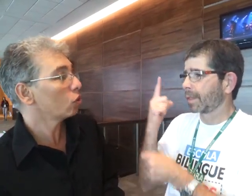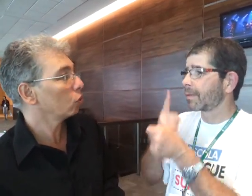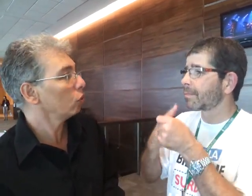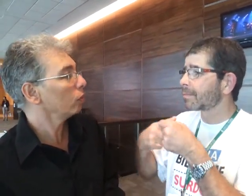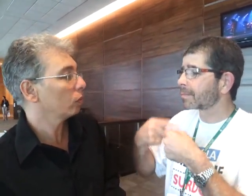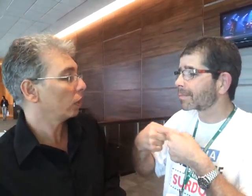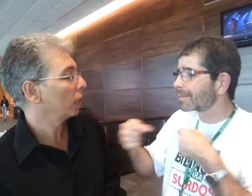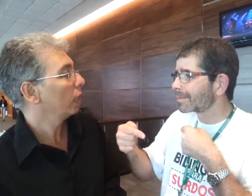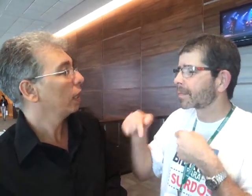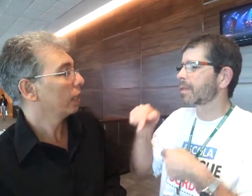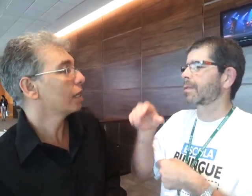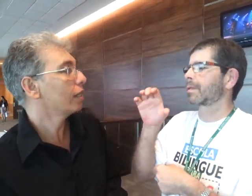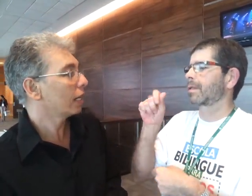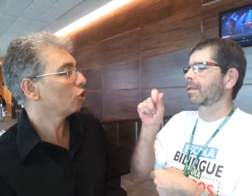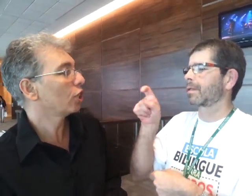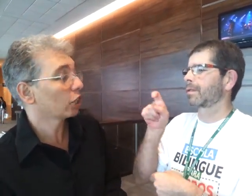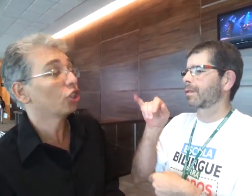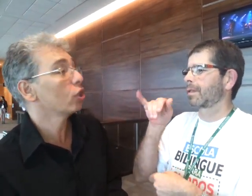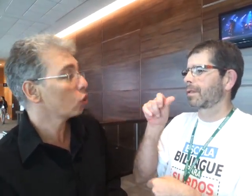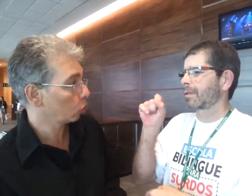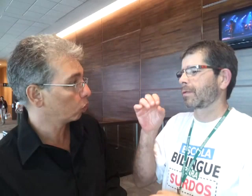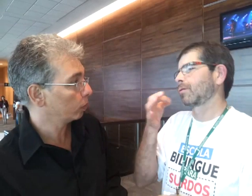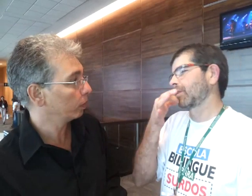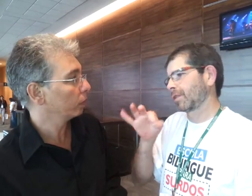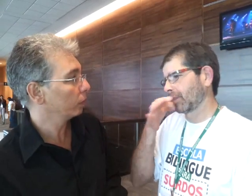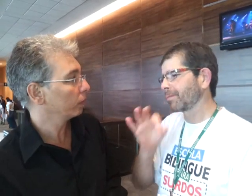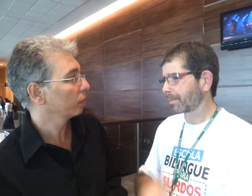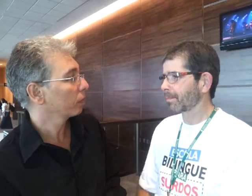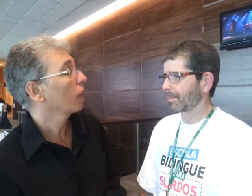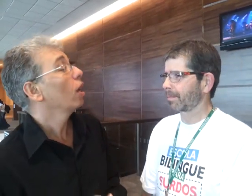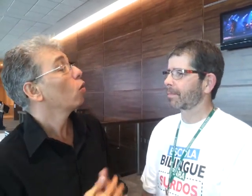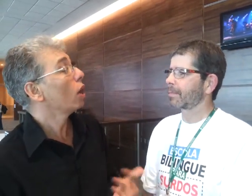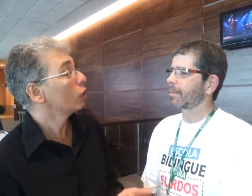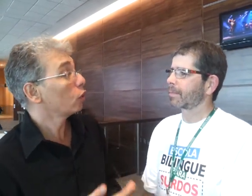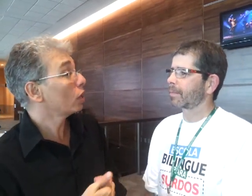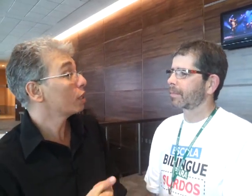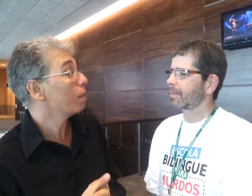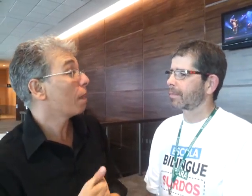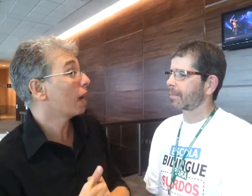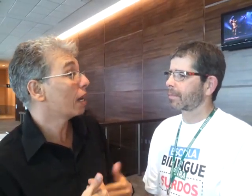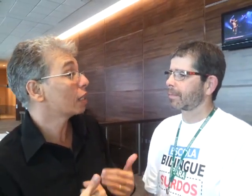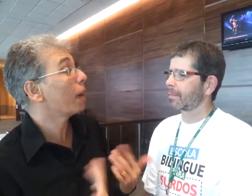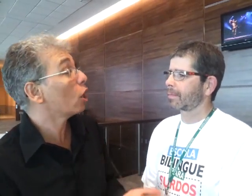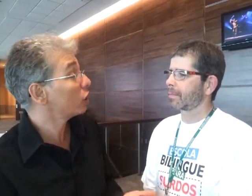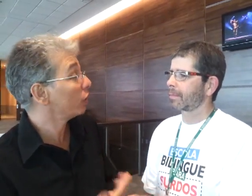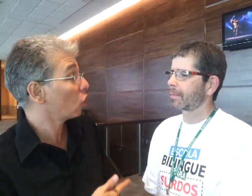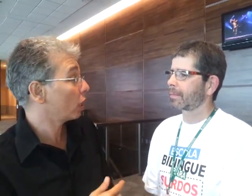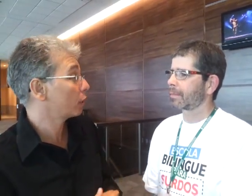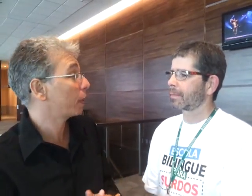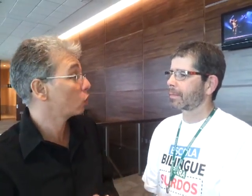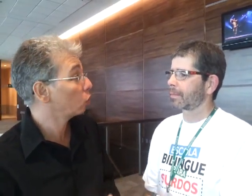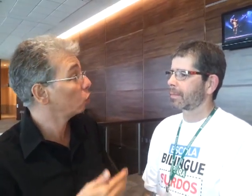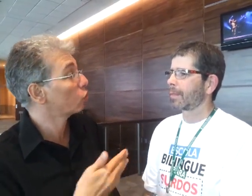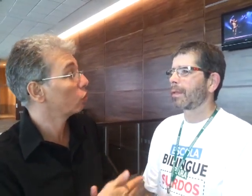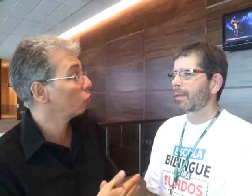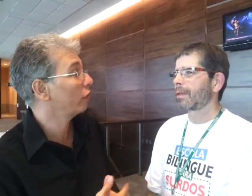Sul, na cidade de Caxias do Sul. Quais foram as maiores vitórias para os surdos no evento